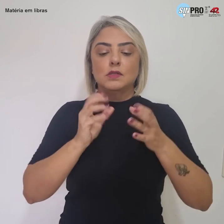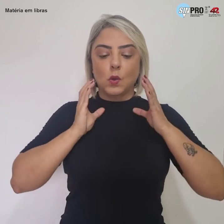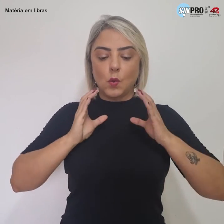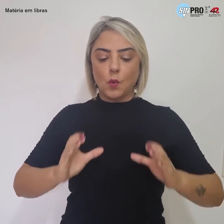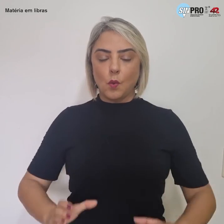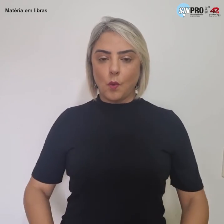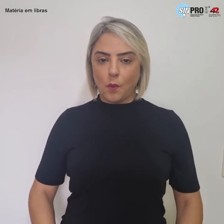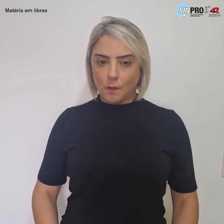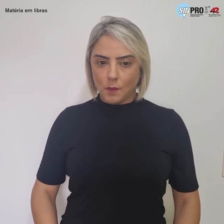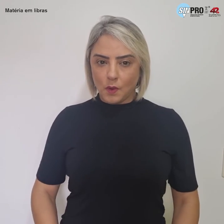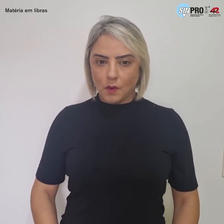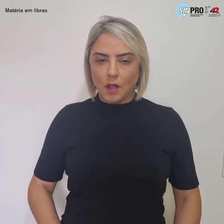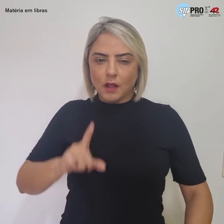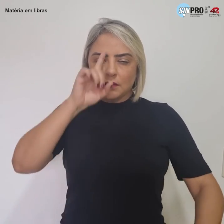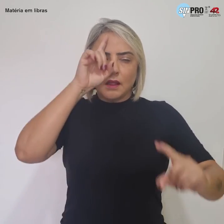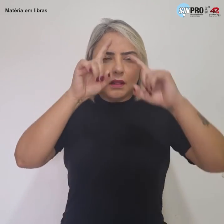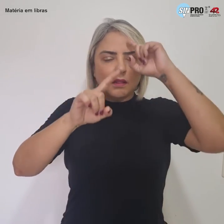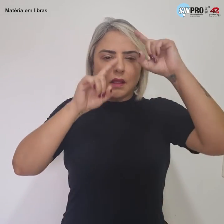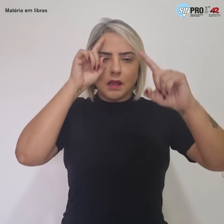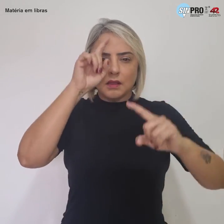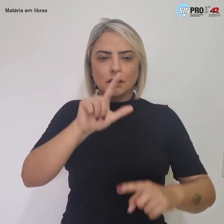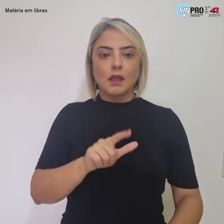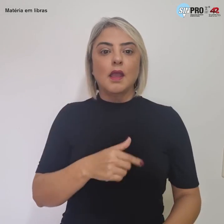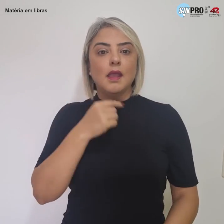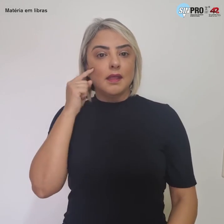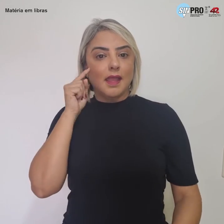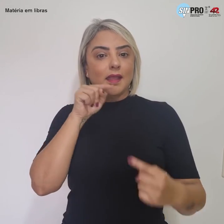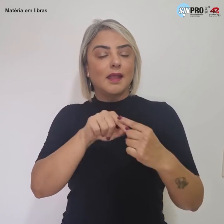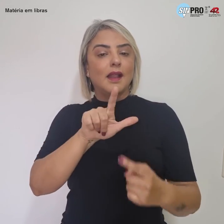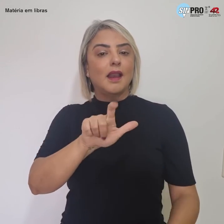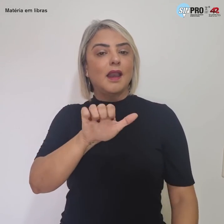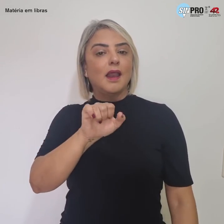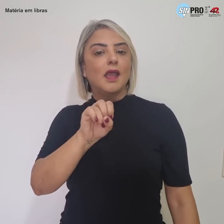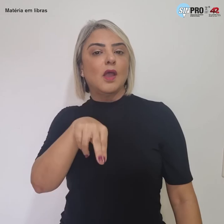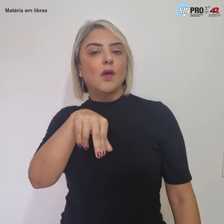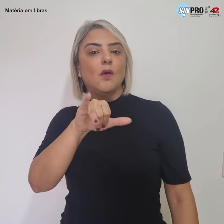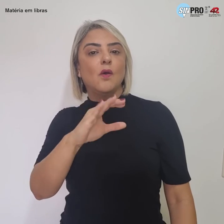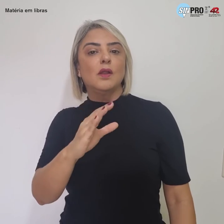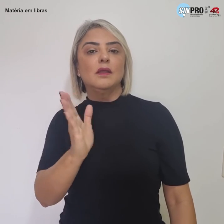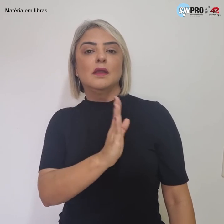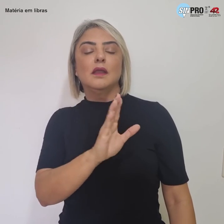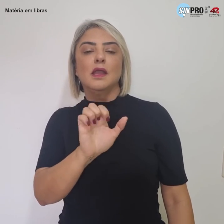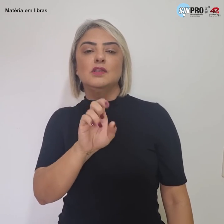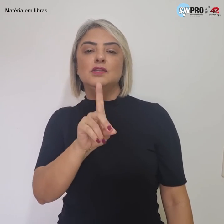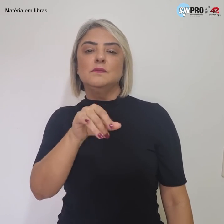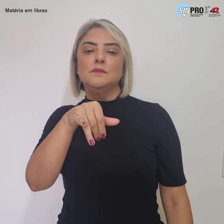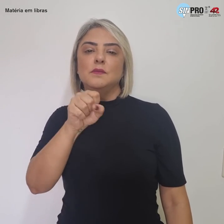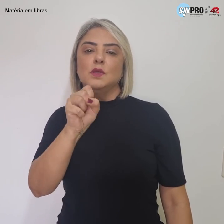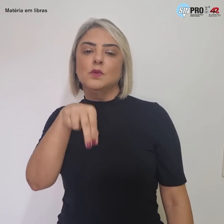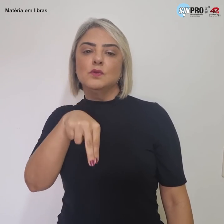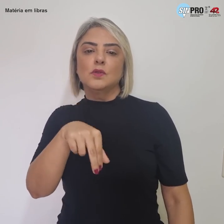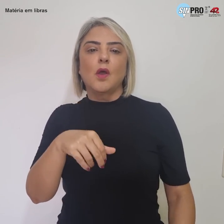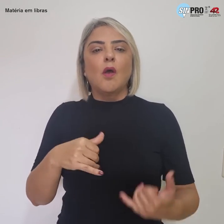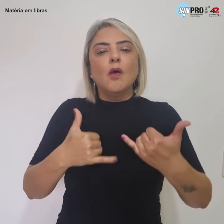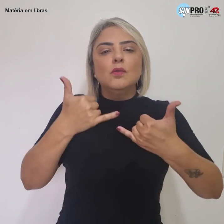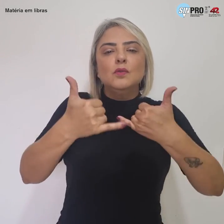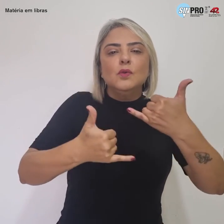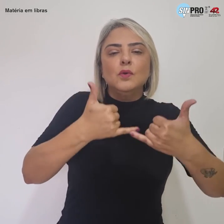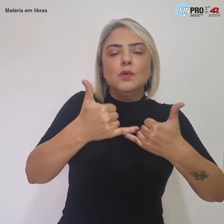cênico, ideia de Leônix e Edmilson Braga. Do lúdico para o crítico.